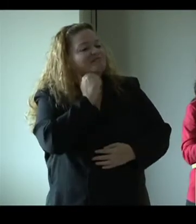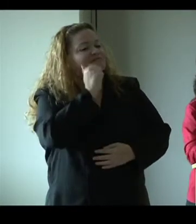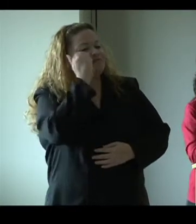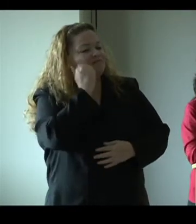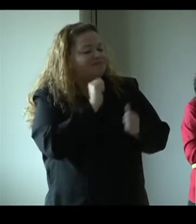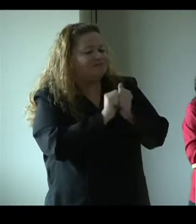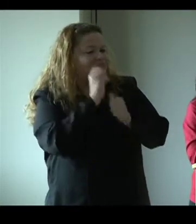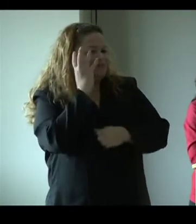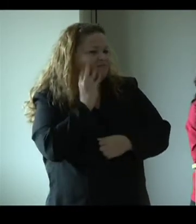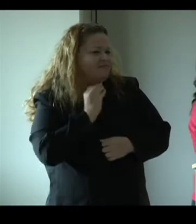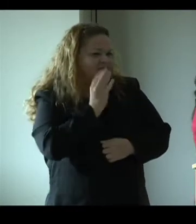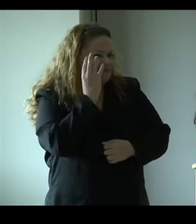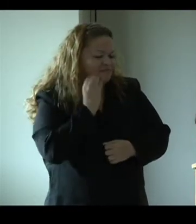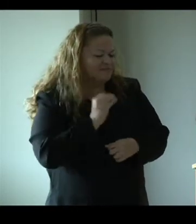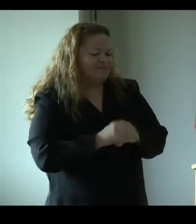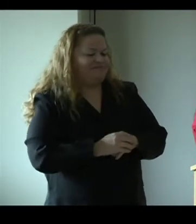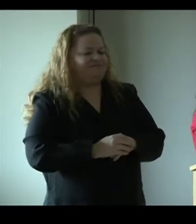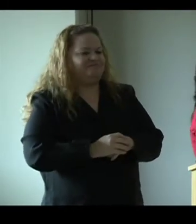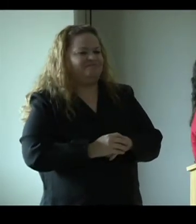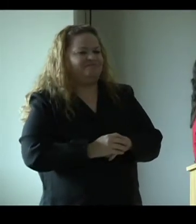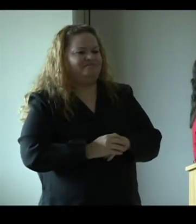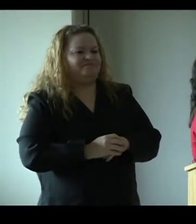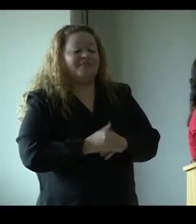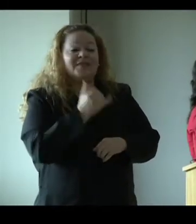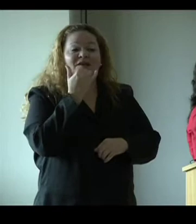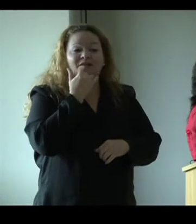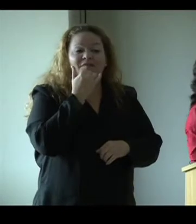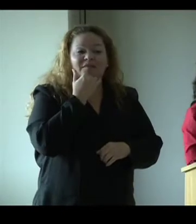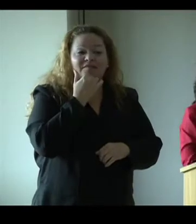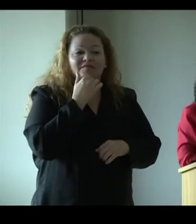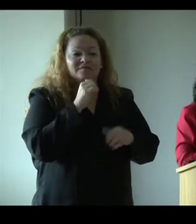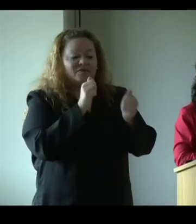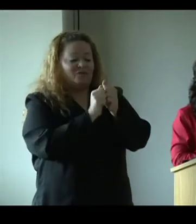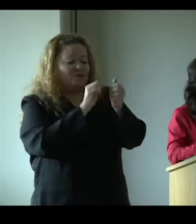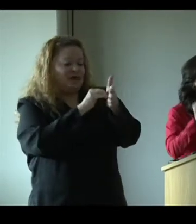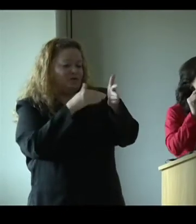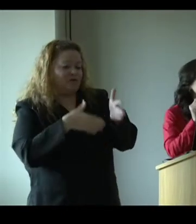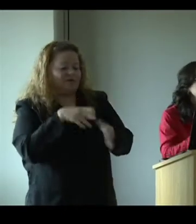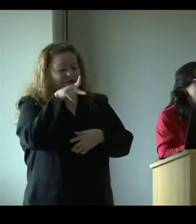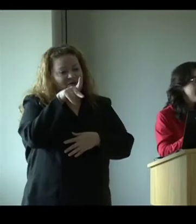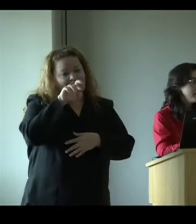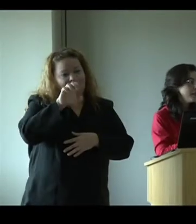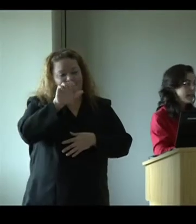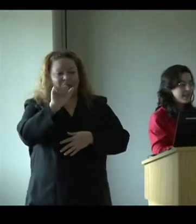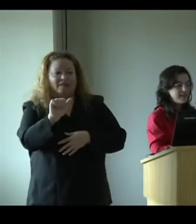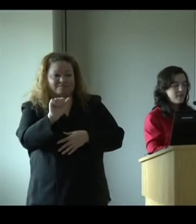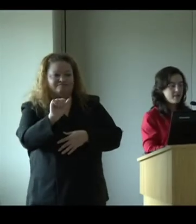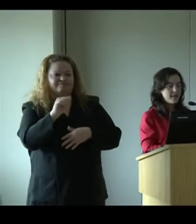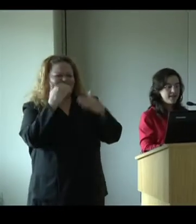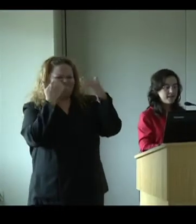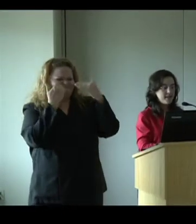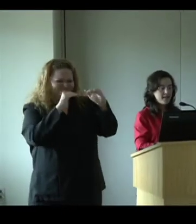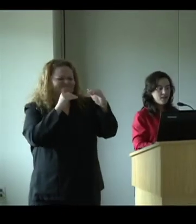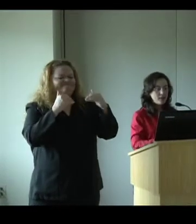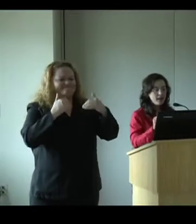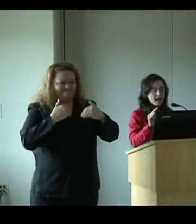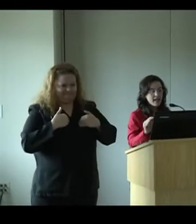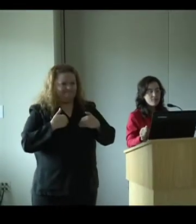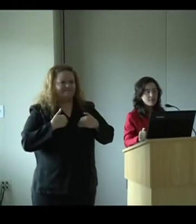Ok qué pasa con los estudiantes que tienen problemas específicos del aprendizaje pues tiene limitaciones significativas